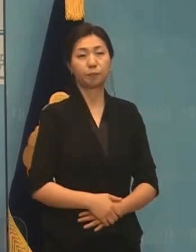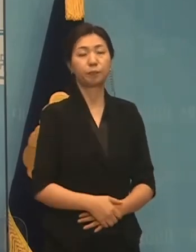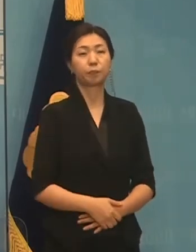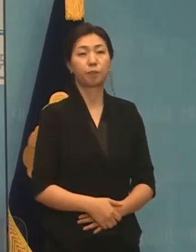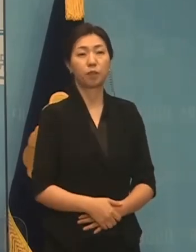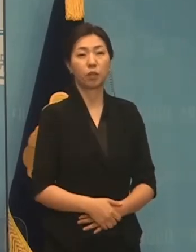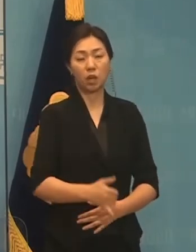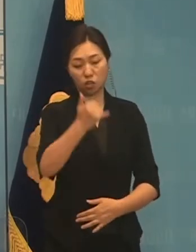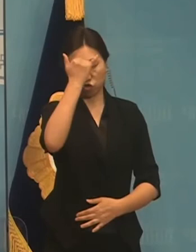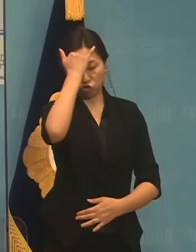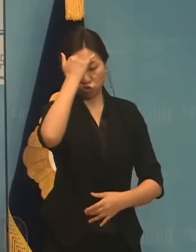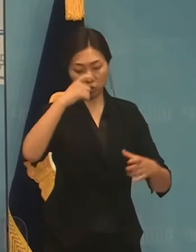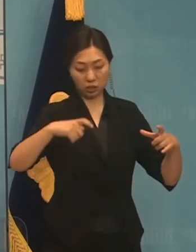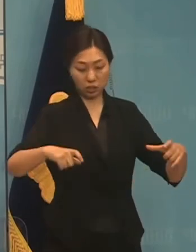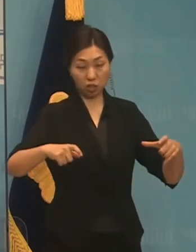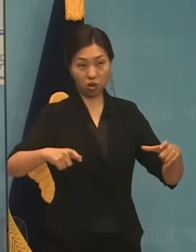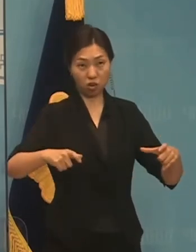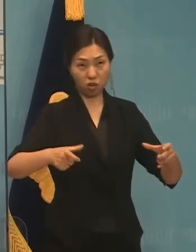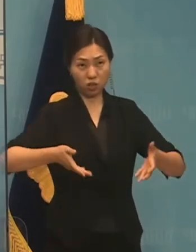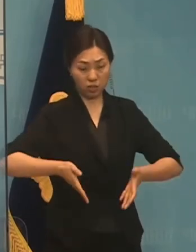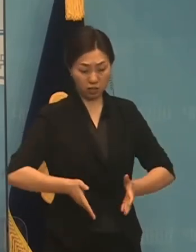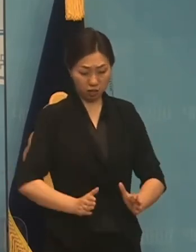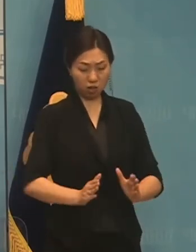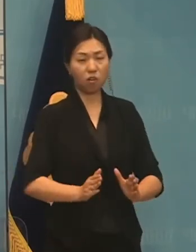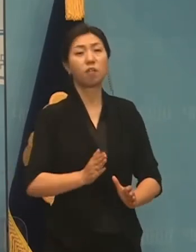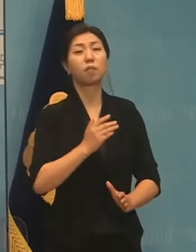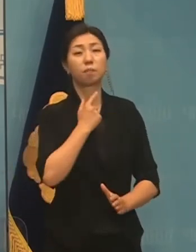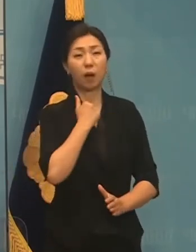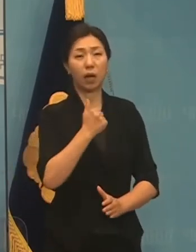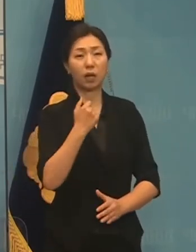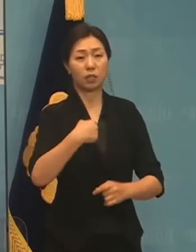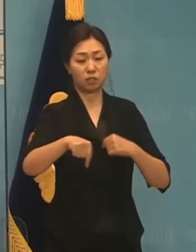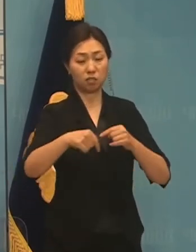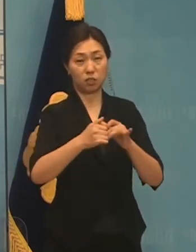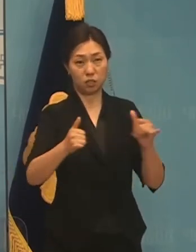충청권 출신 정치인,